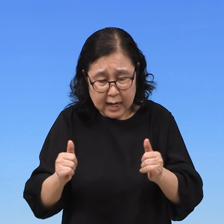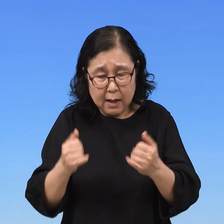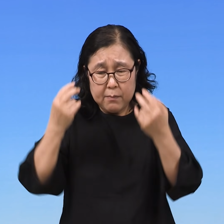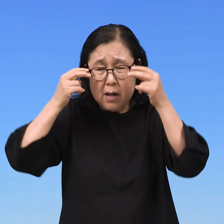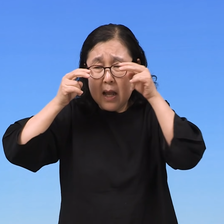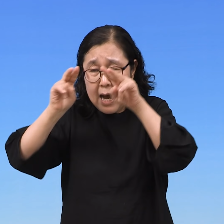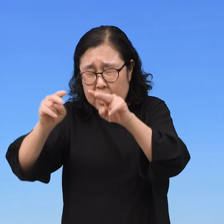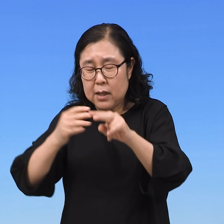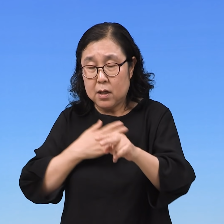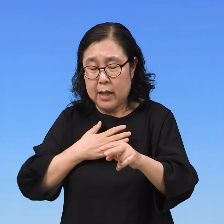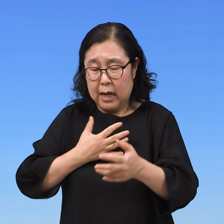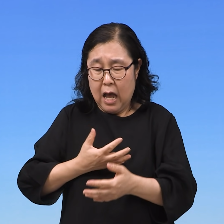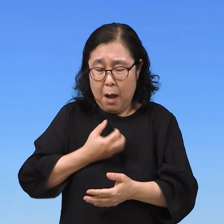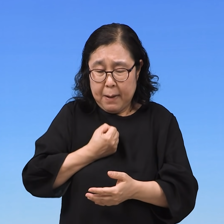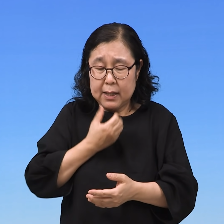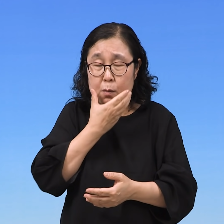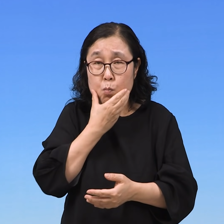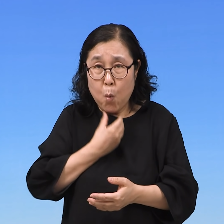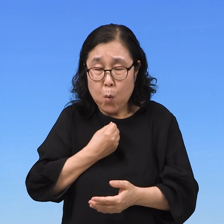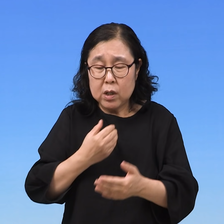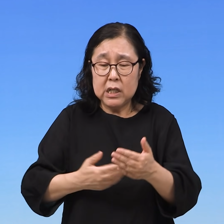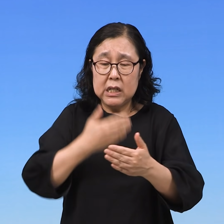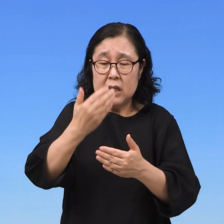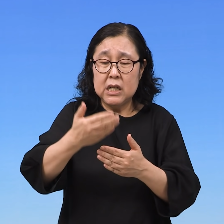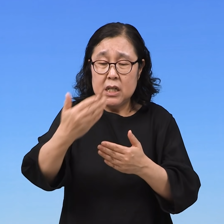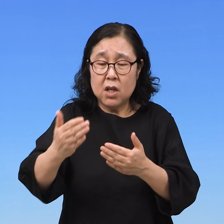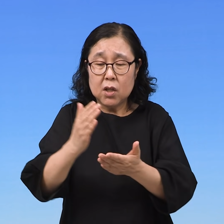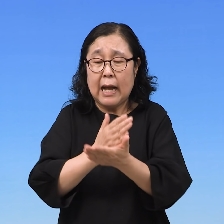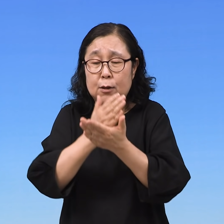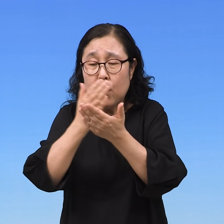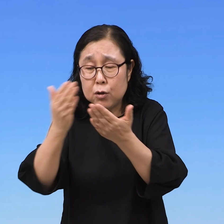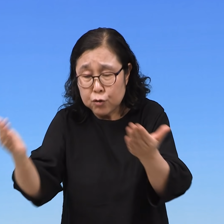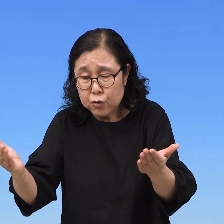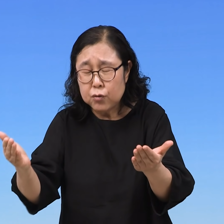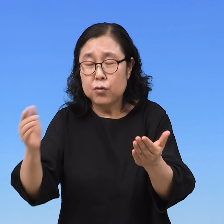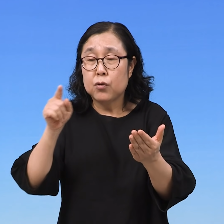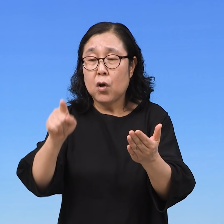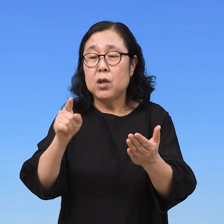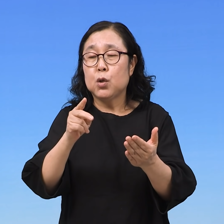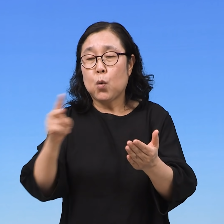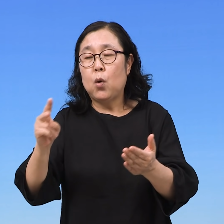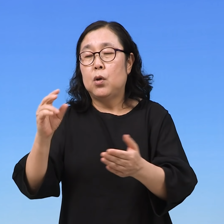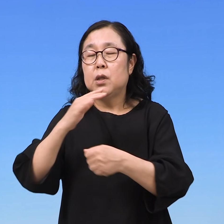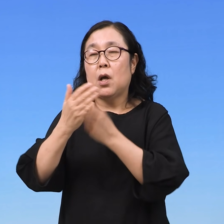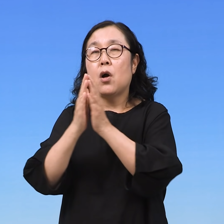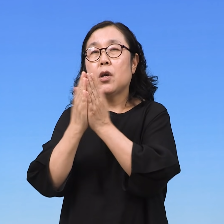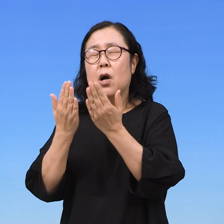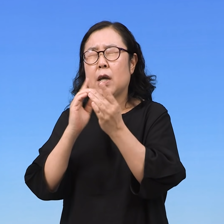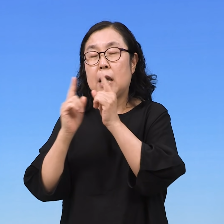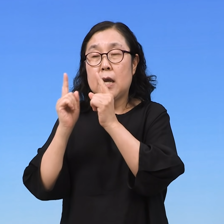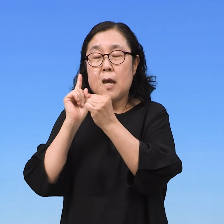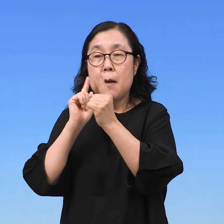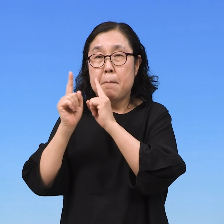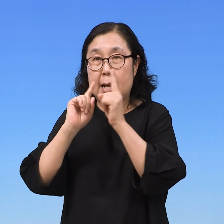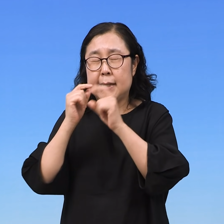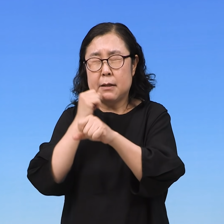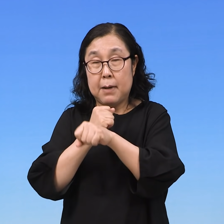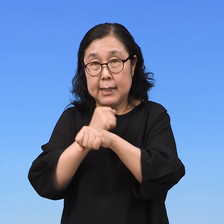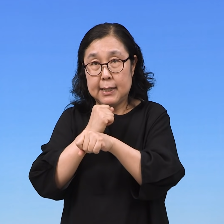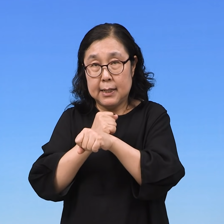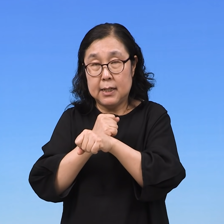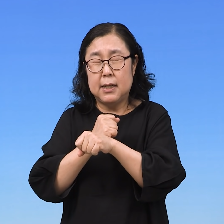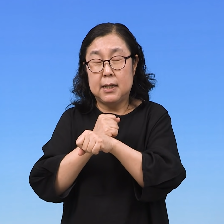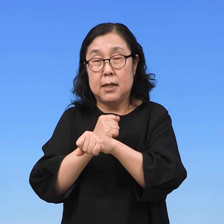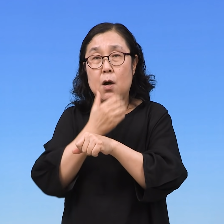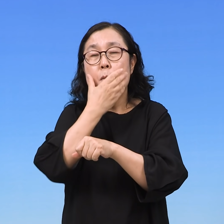복을 흘려 보내주는, 그게 성경이 말하는 복이라고 한다면 어떻게 교회가 위기를 만난